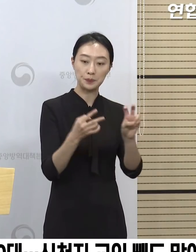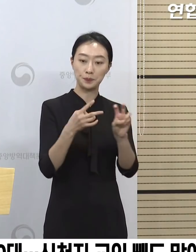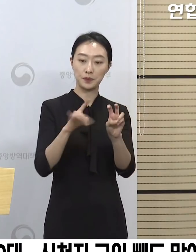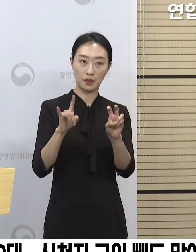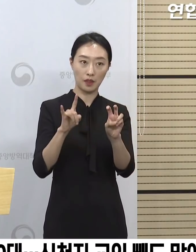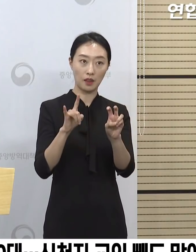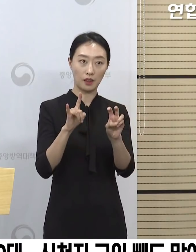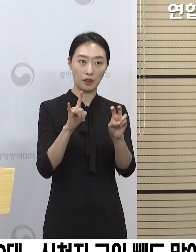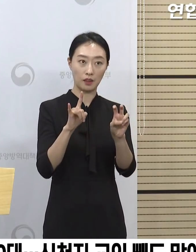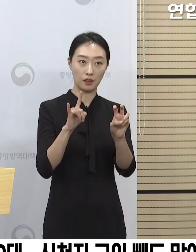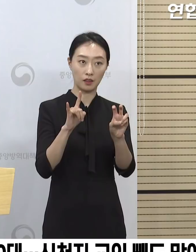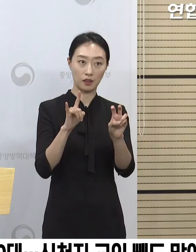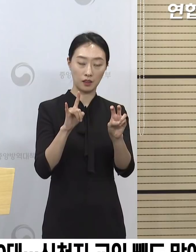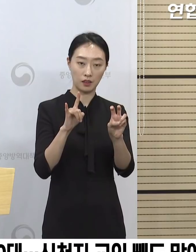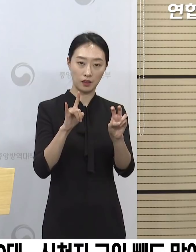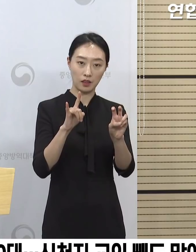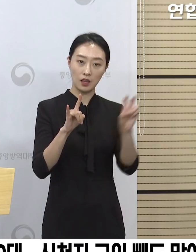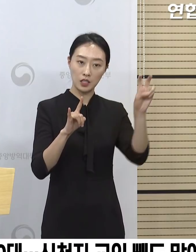20대 환자가